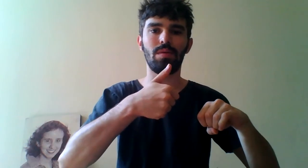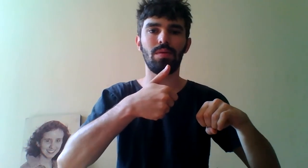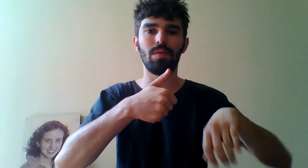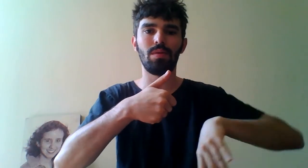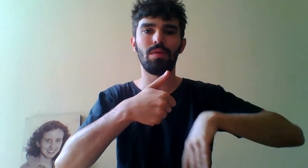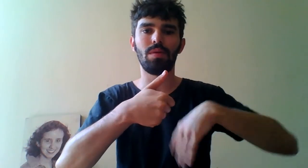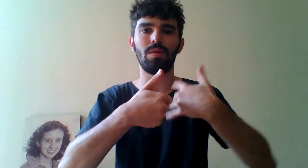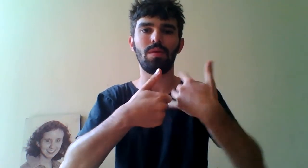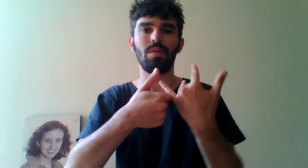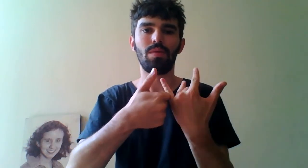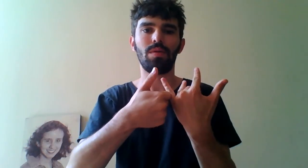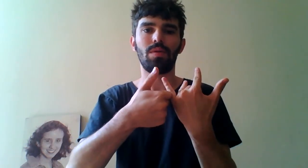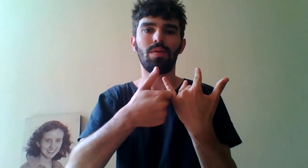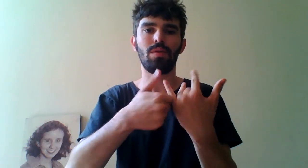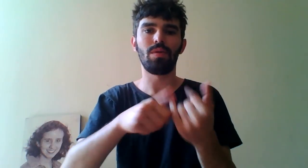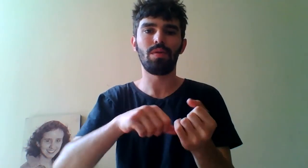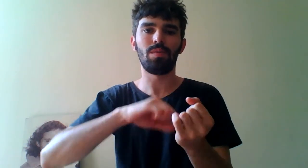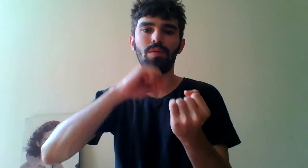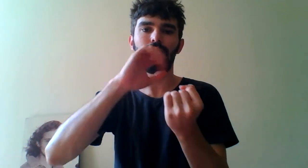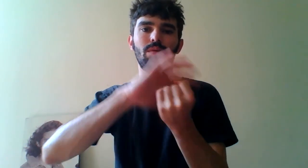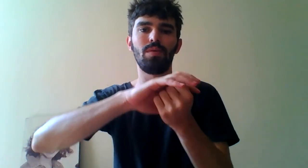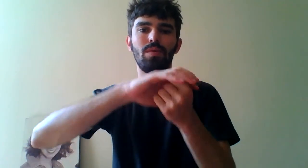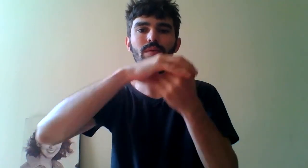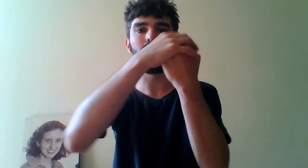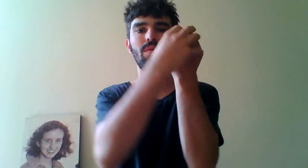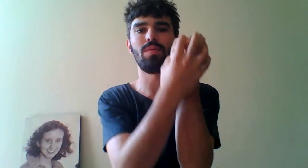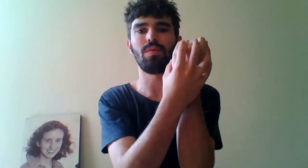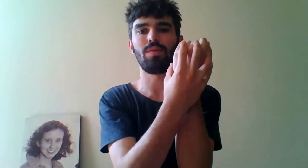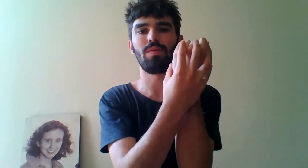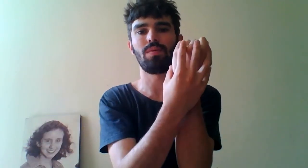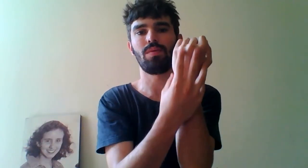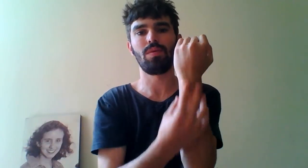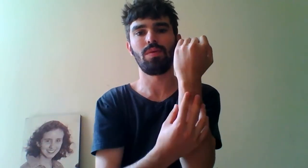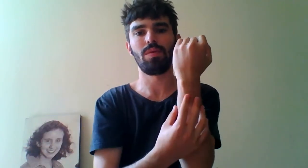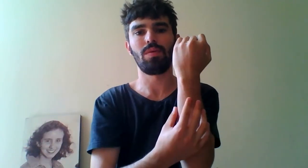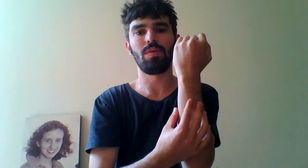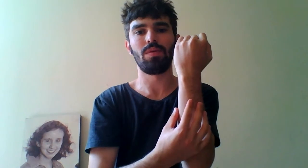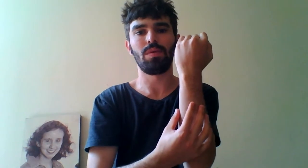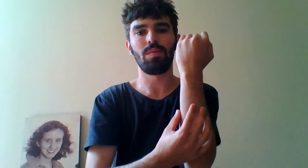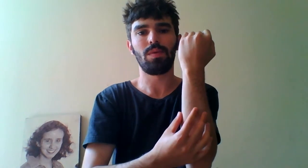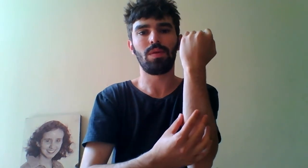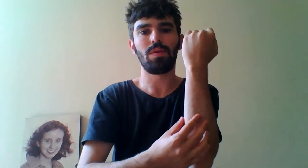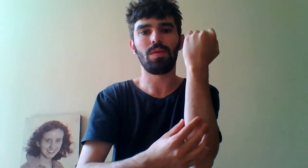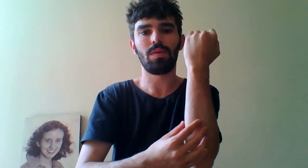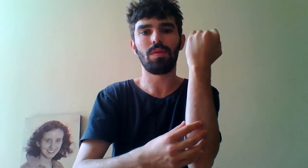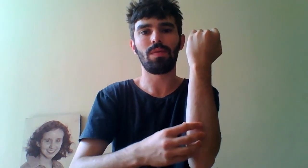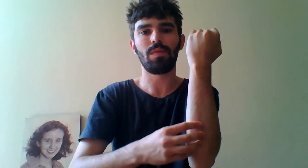O seu corpo nu No espelho